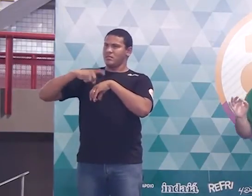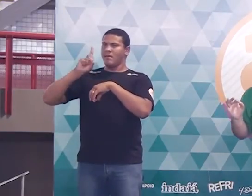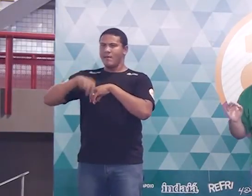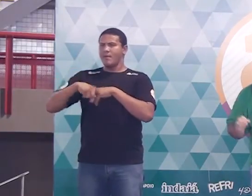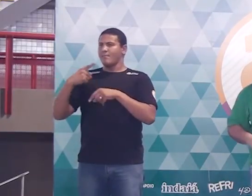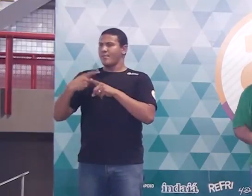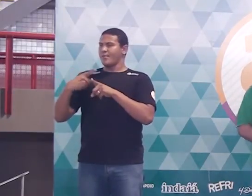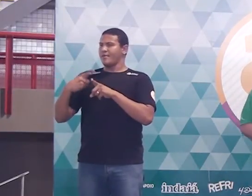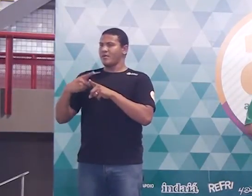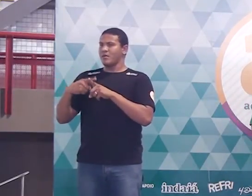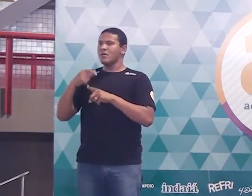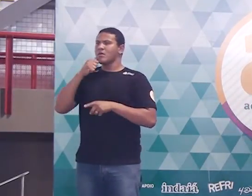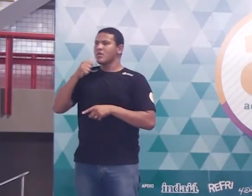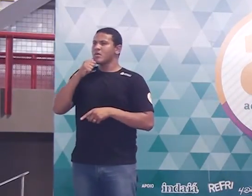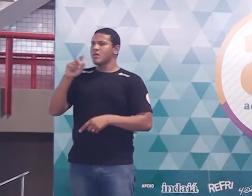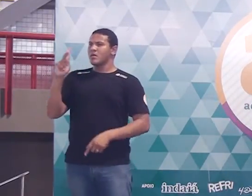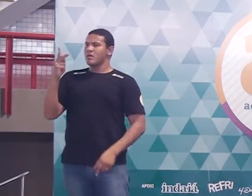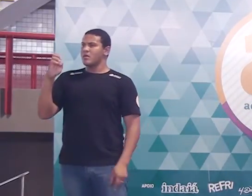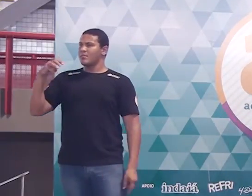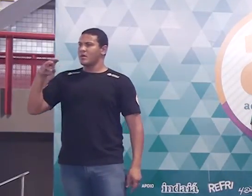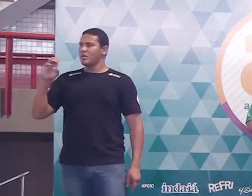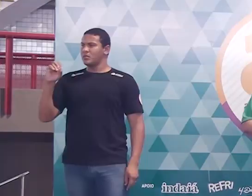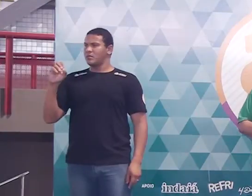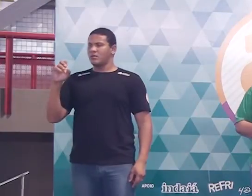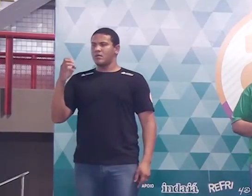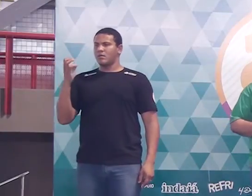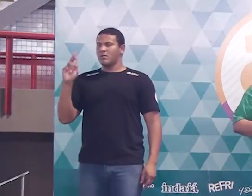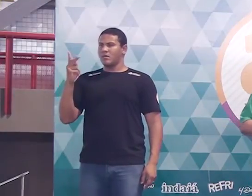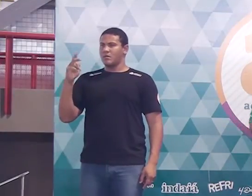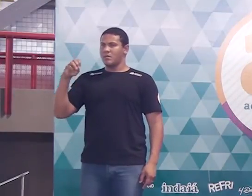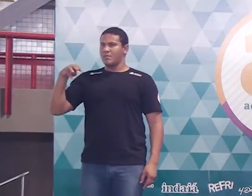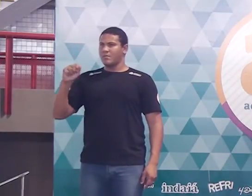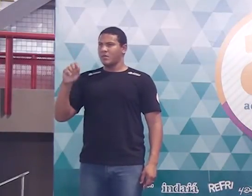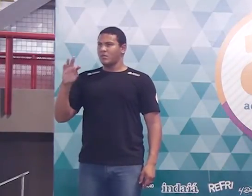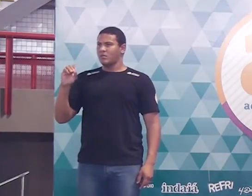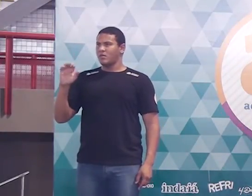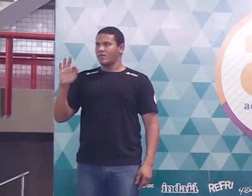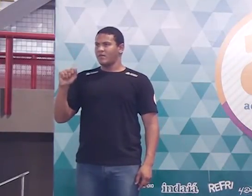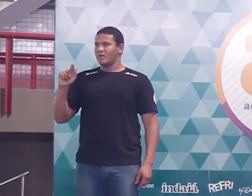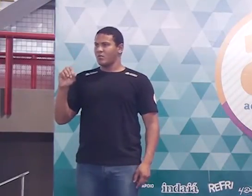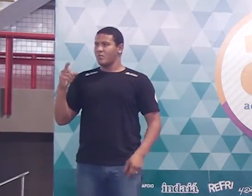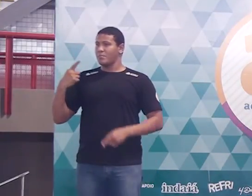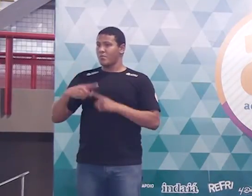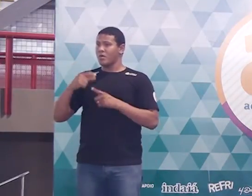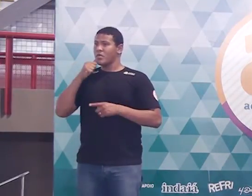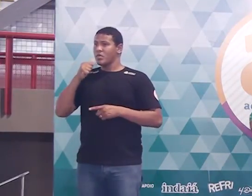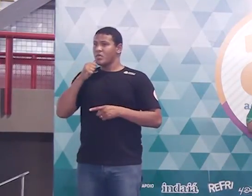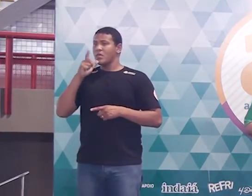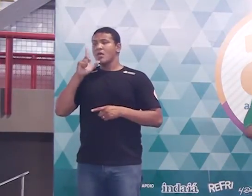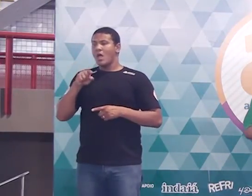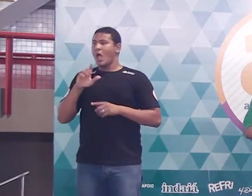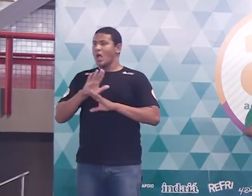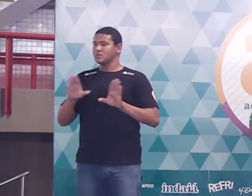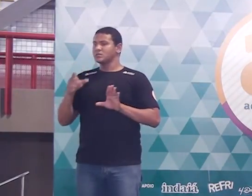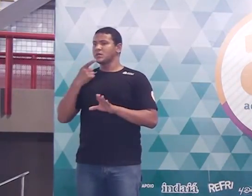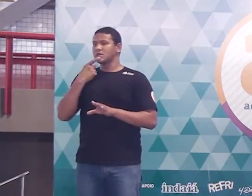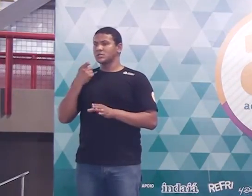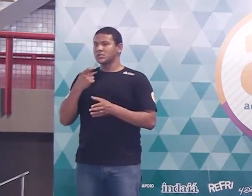hematófagas. Gente, o que é um animalzinho hematófago? Se alimenta de sangue. Às vezes você pergunta, por